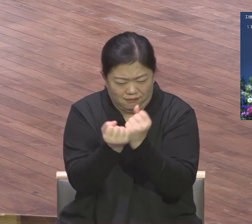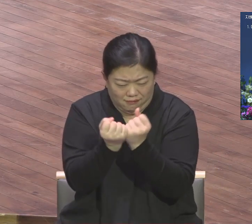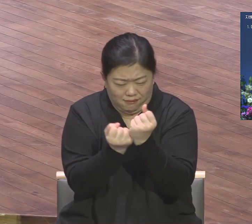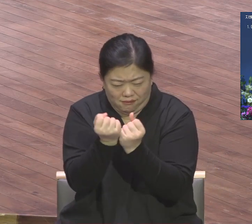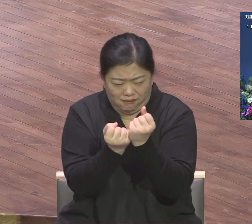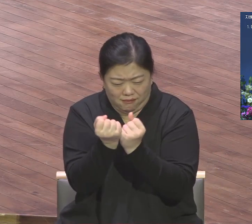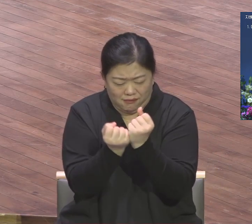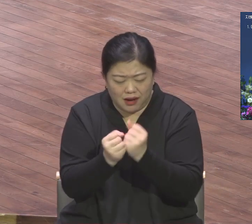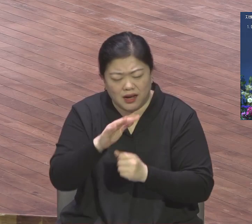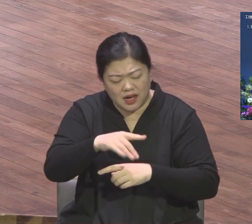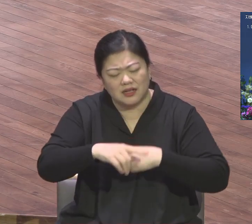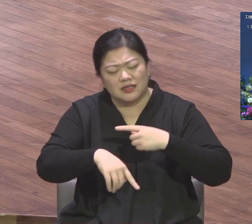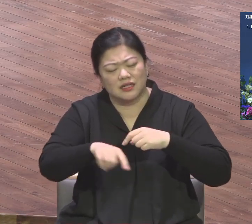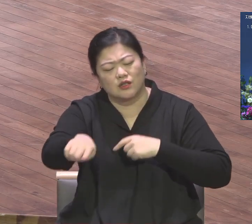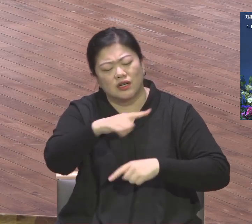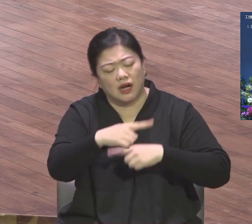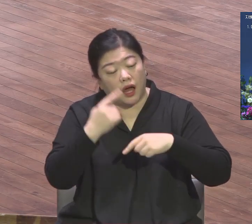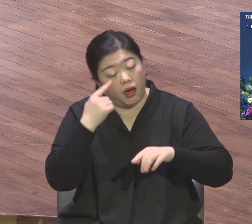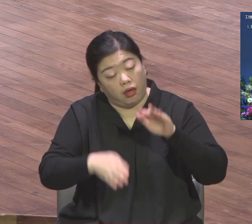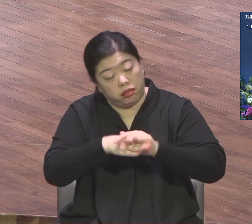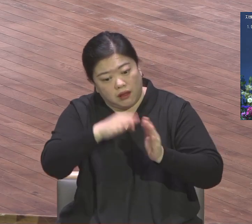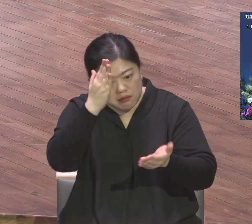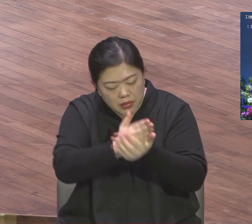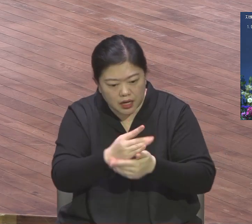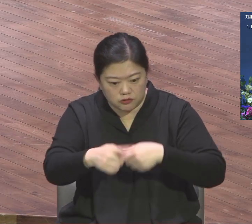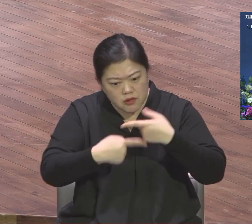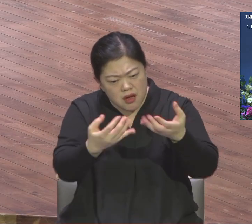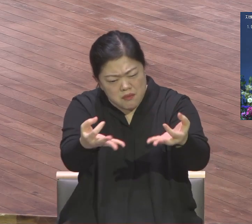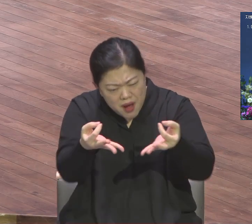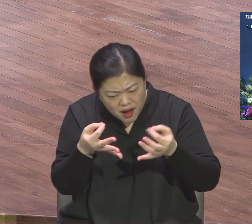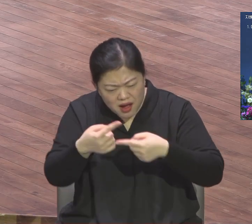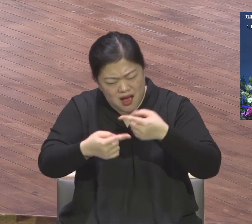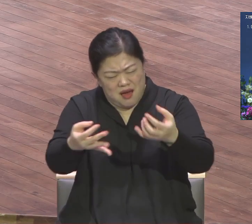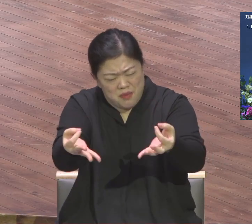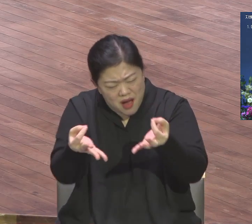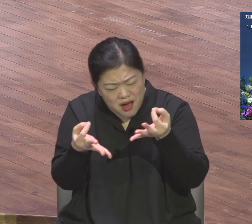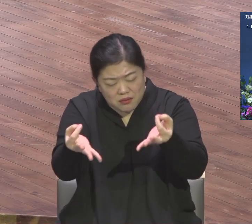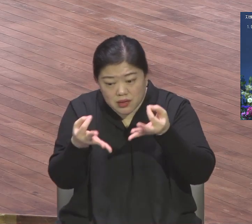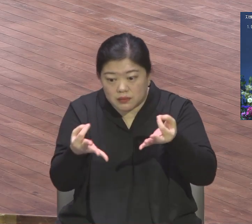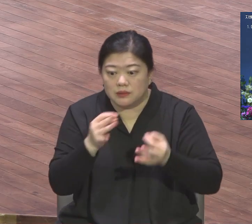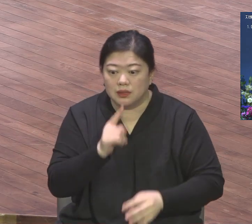자신이 하는 말을 들으라고 솔로몬이 강조하고 있어요.